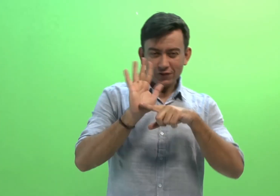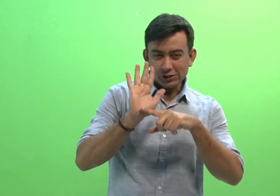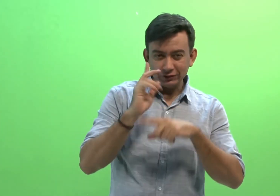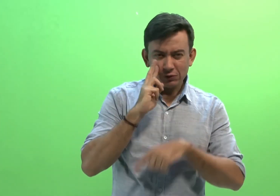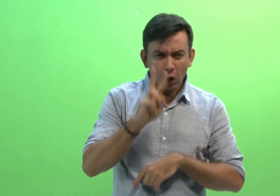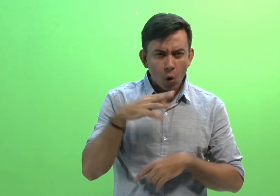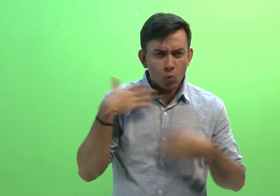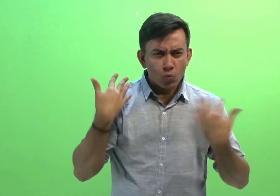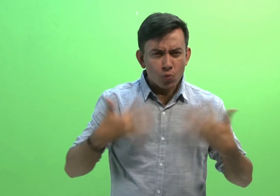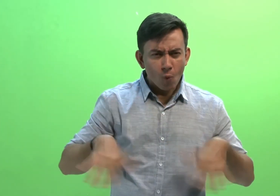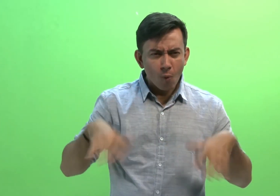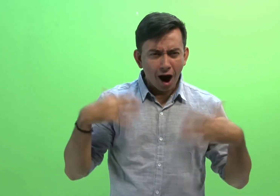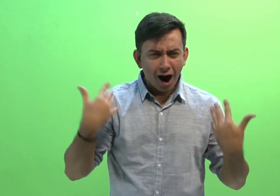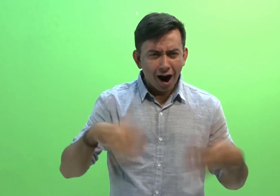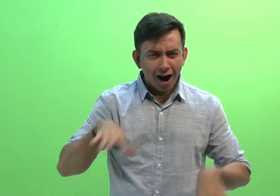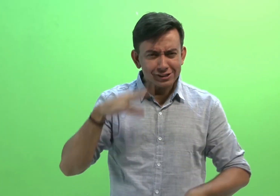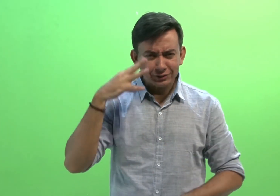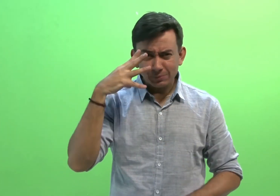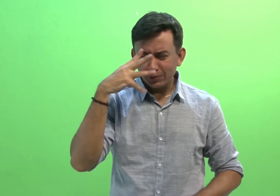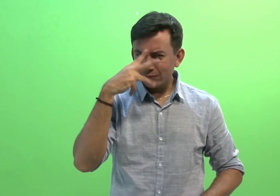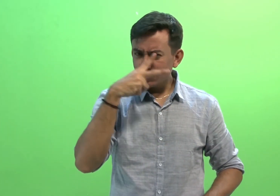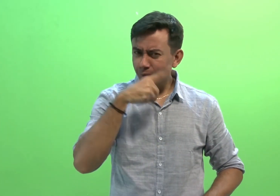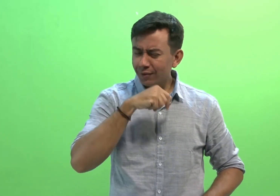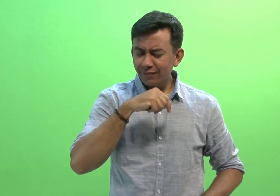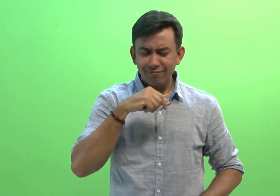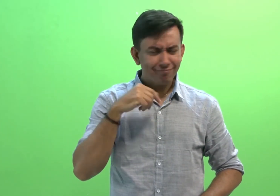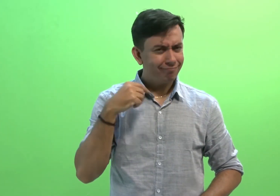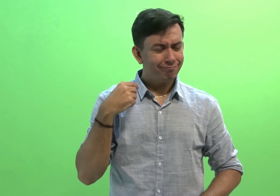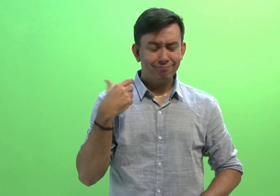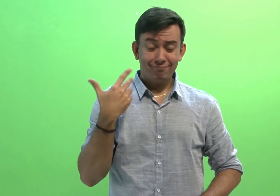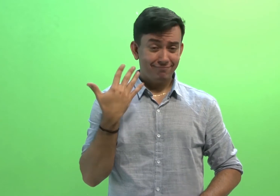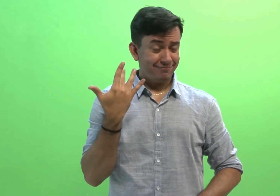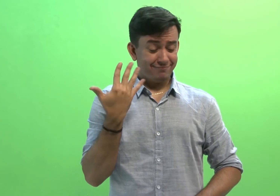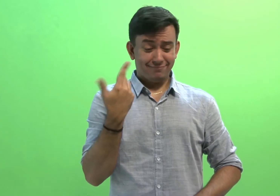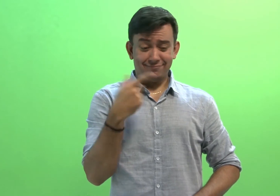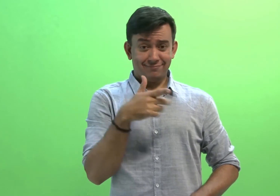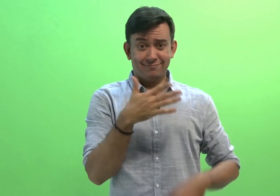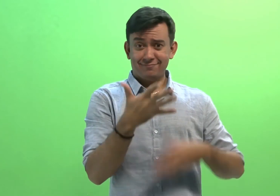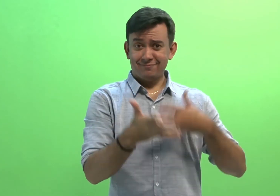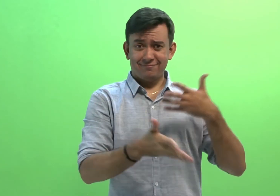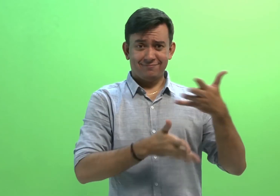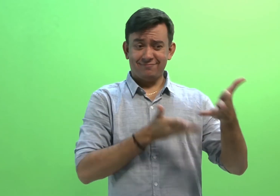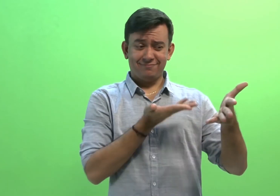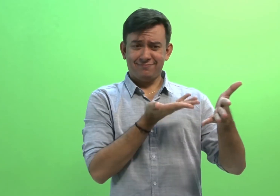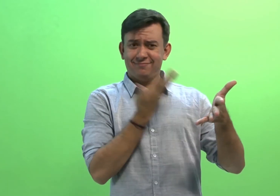Viram o vídeo? Quão lindo é a língua de sinais em cada um dos países?